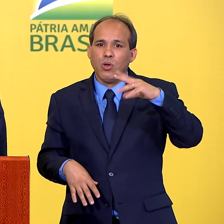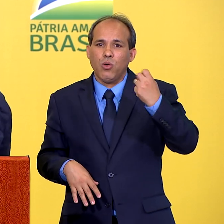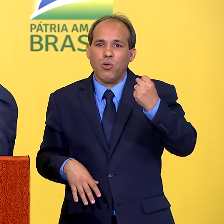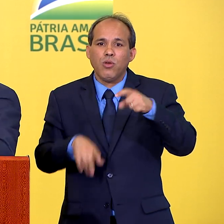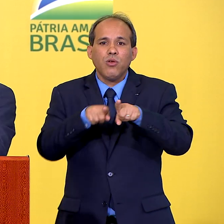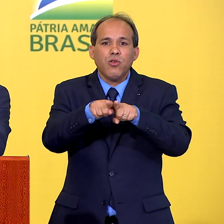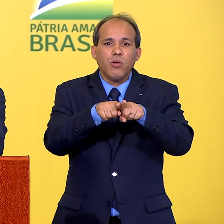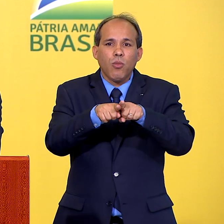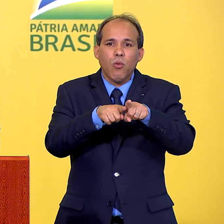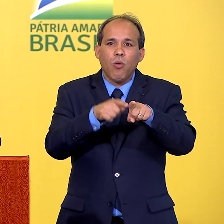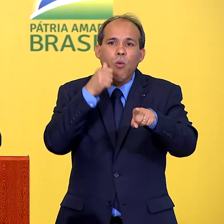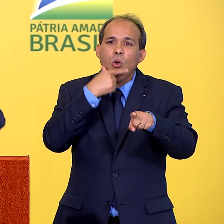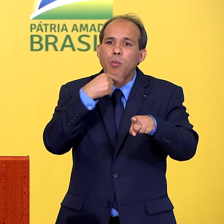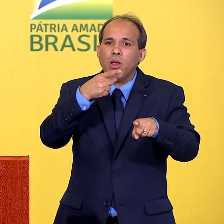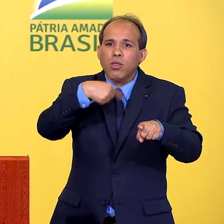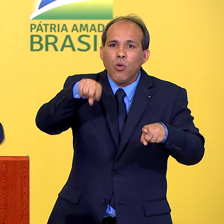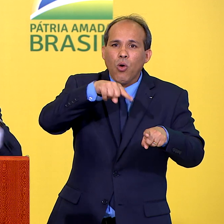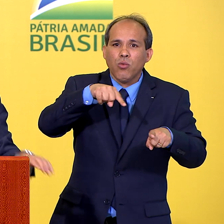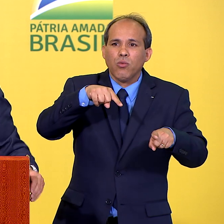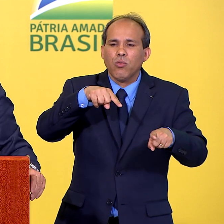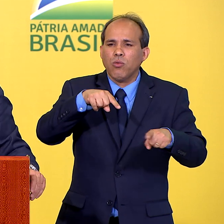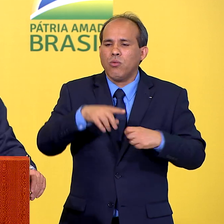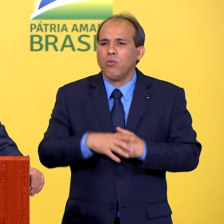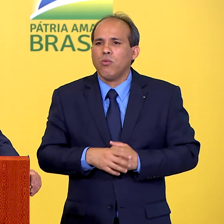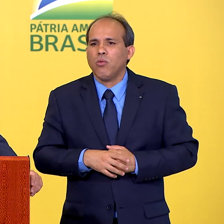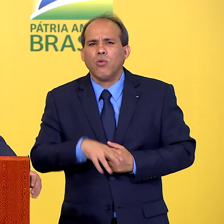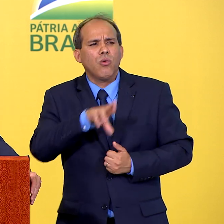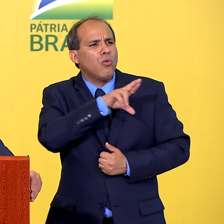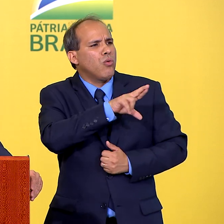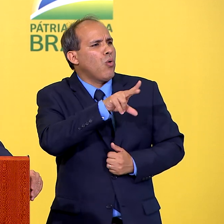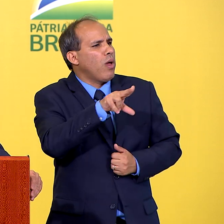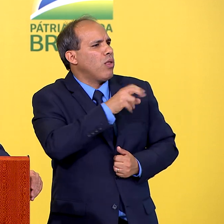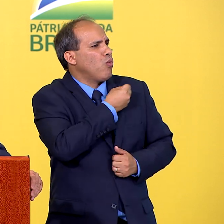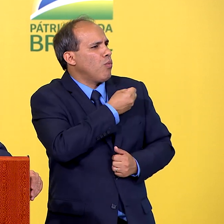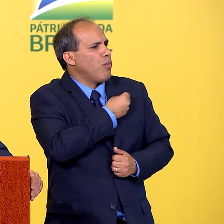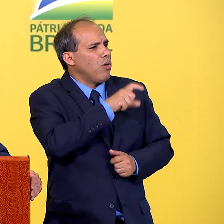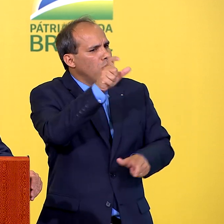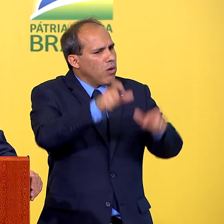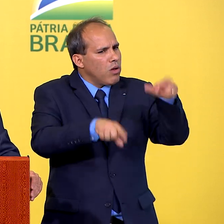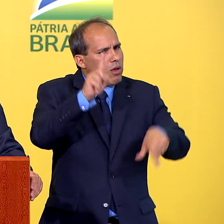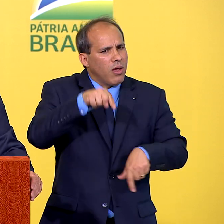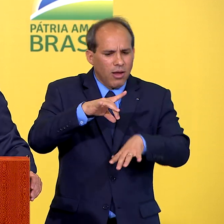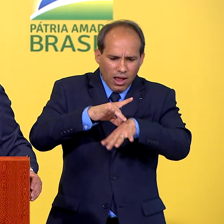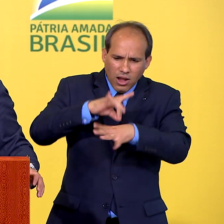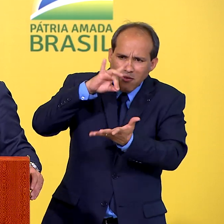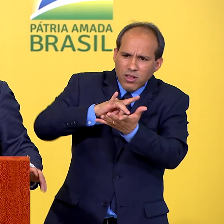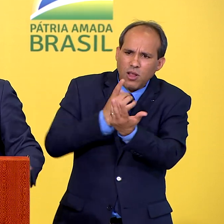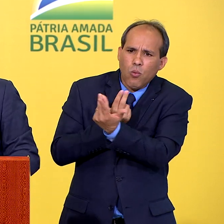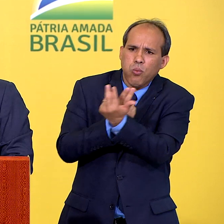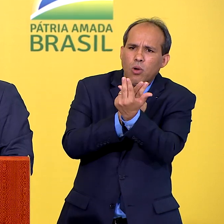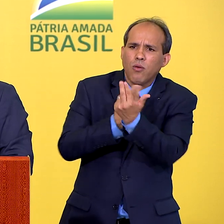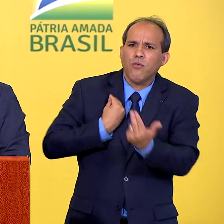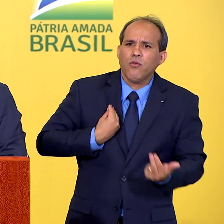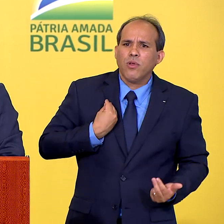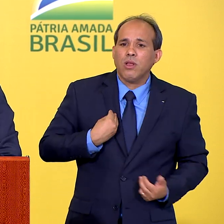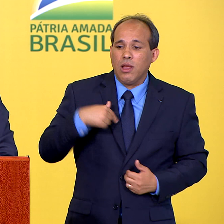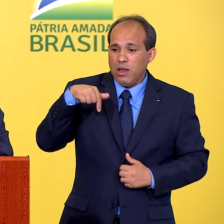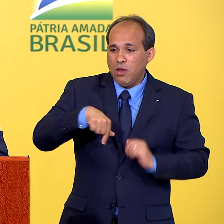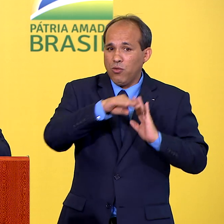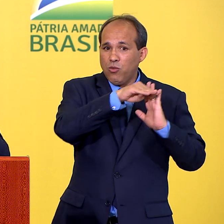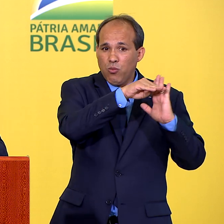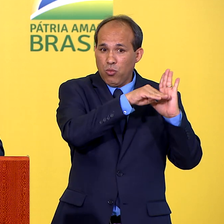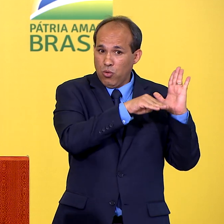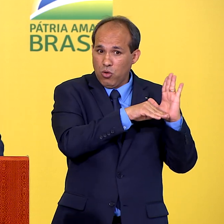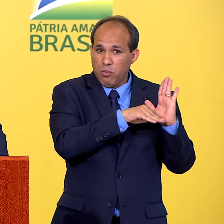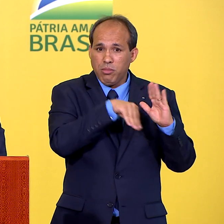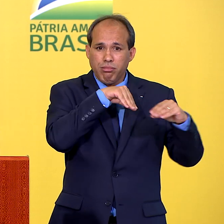irmãs nossas. Não são números, são pessoas, são vidas. E este programa, que é o programa